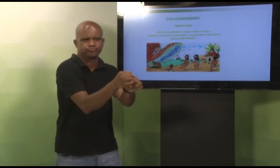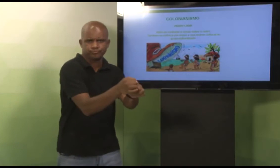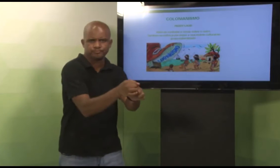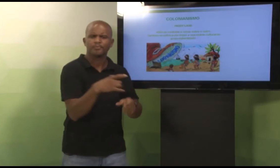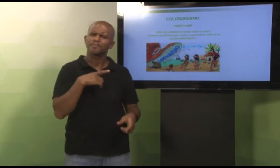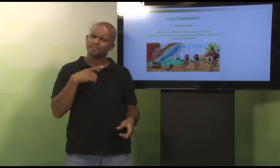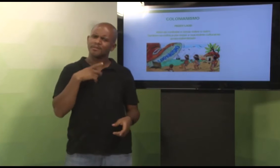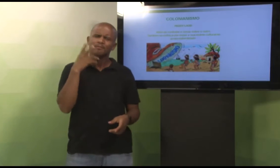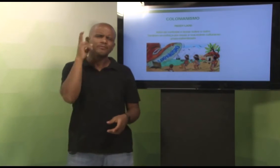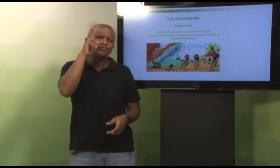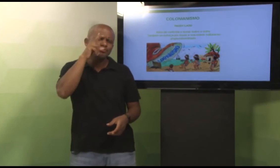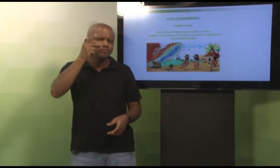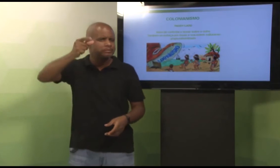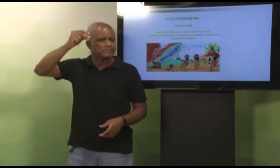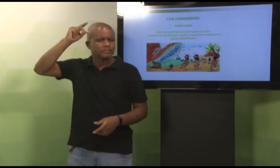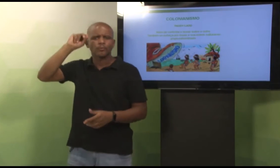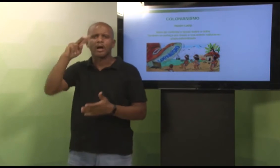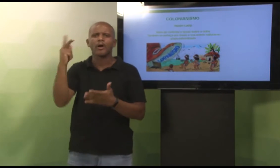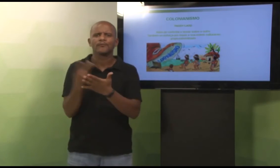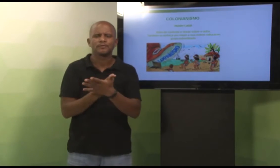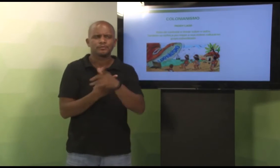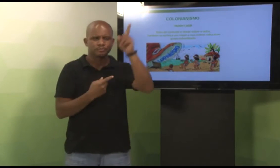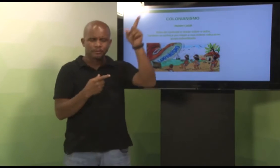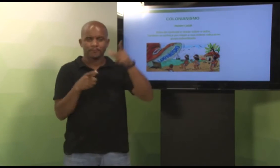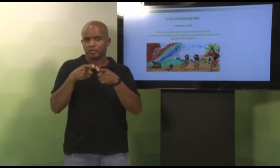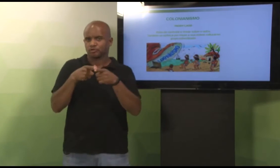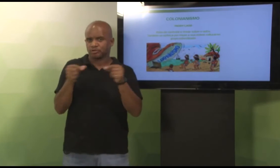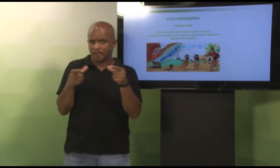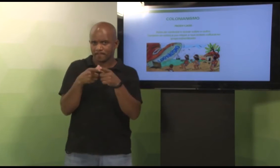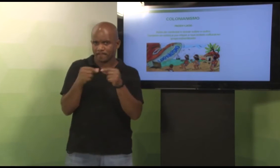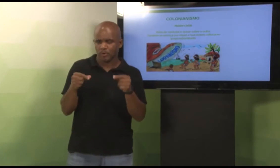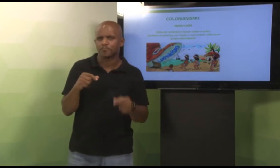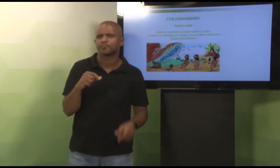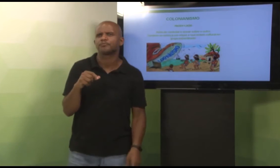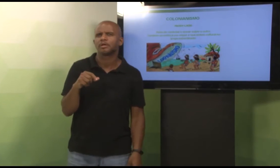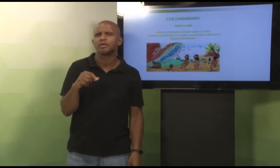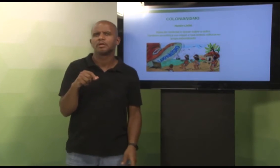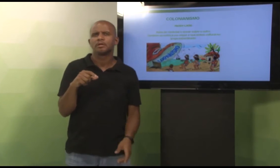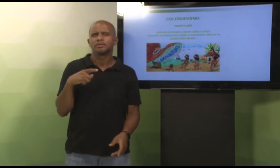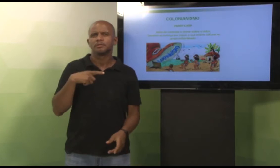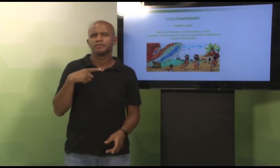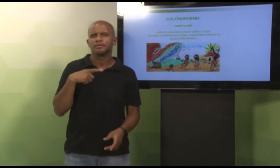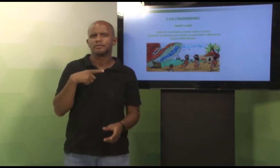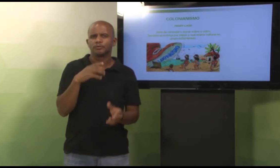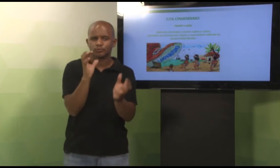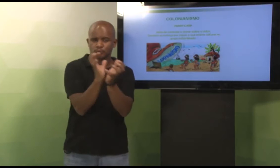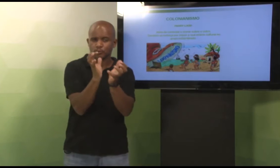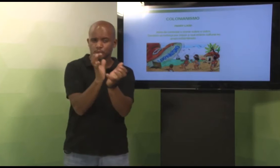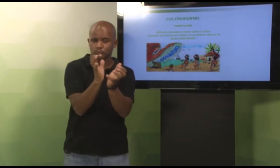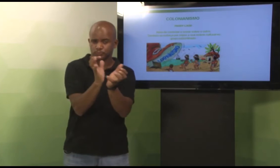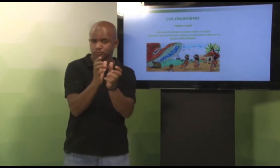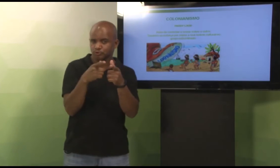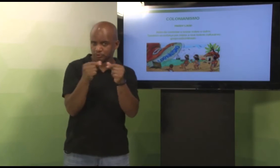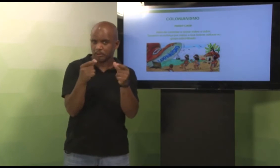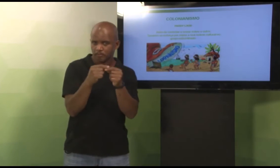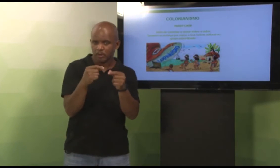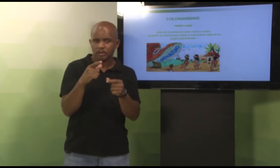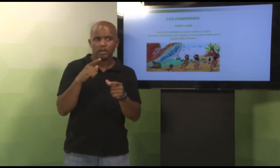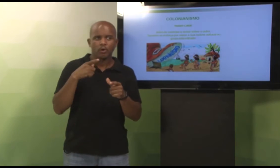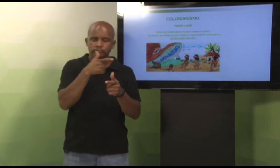índios passivos. E isso acontece muito. Várias culturas que são de minorias sendo não aceitas pela maioria,